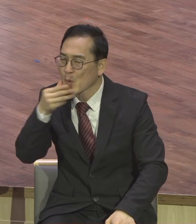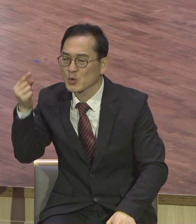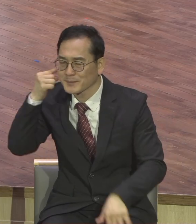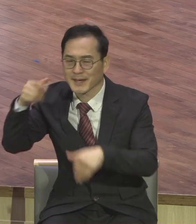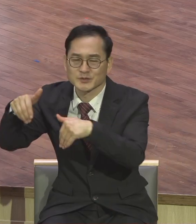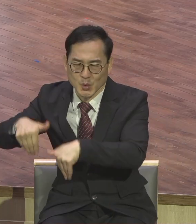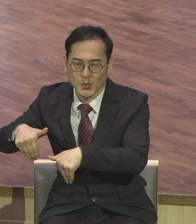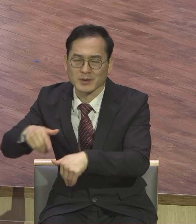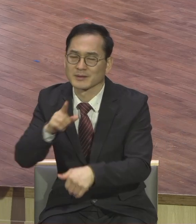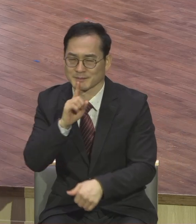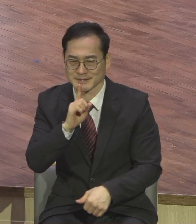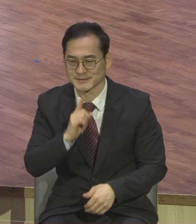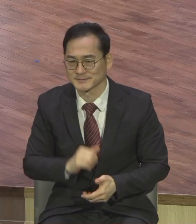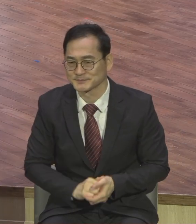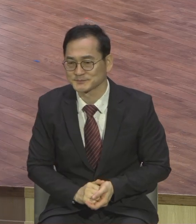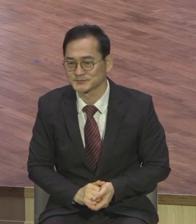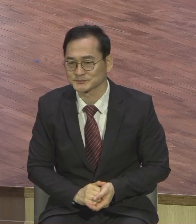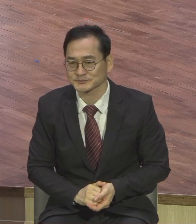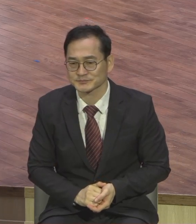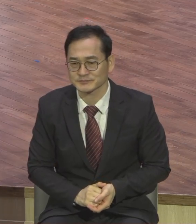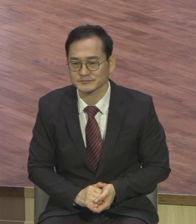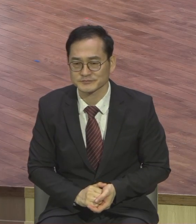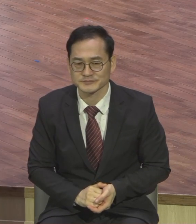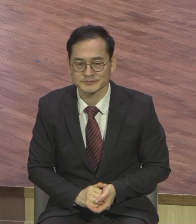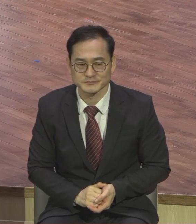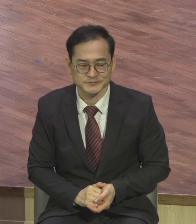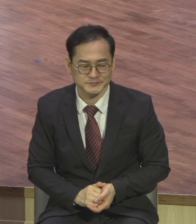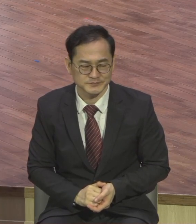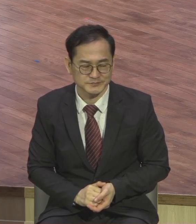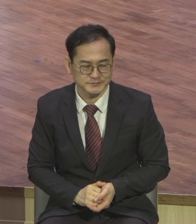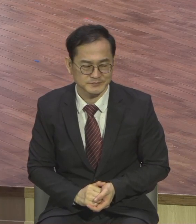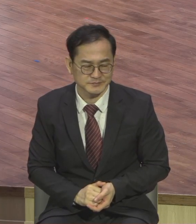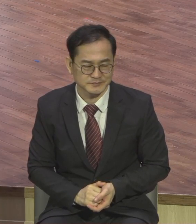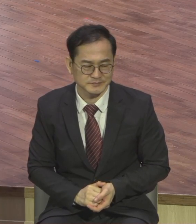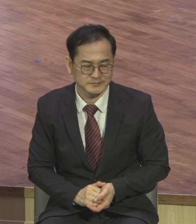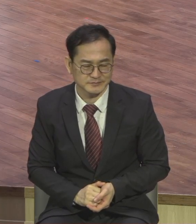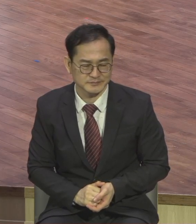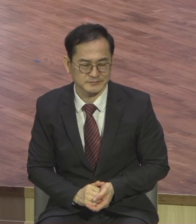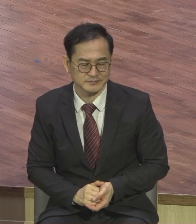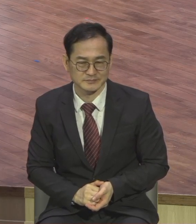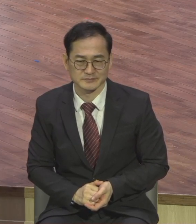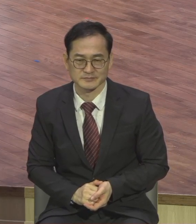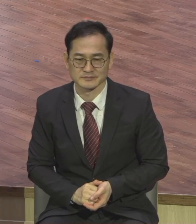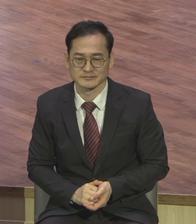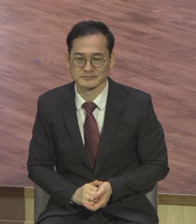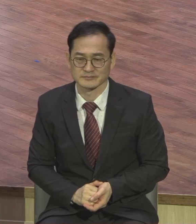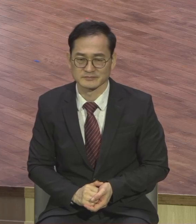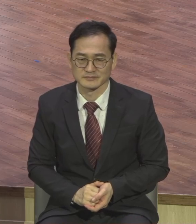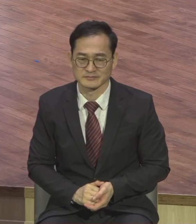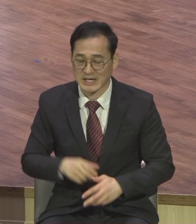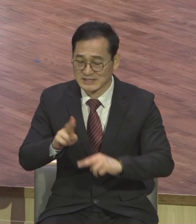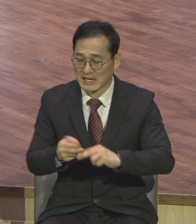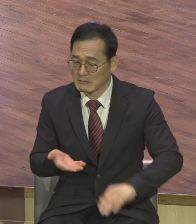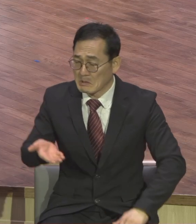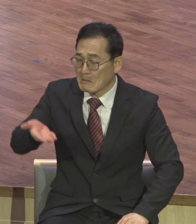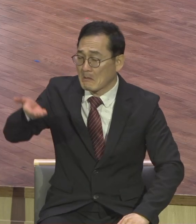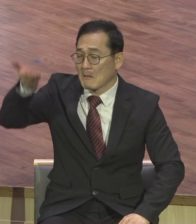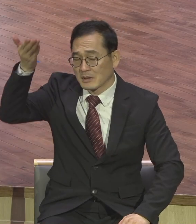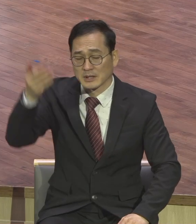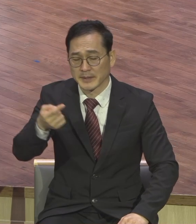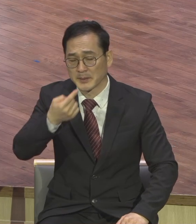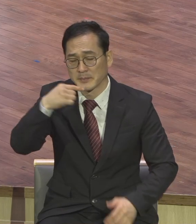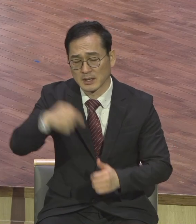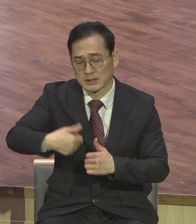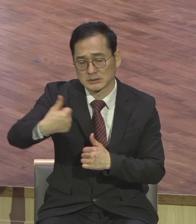받으려면 하나가 안 돼요. 지가 최고니까 나머지 다 날 섬겨. 하나 안 됩니다.